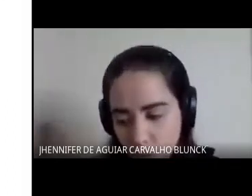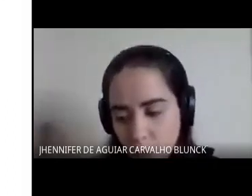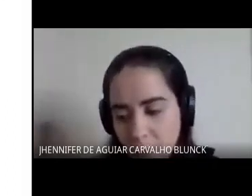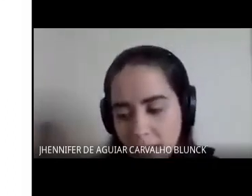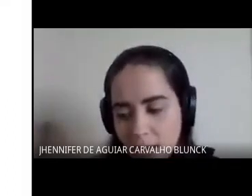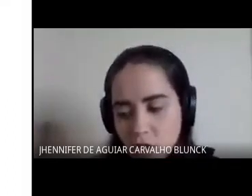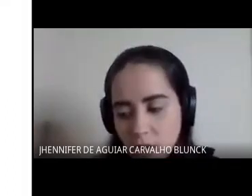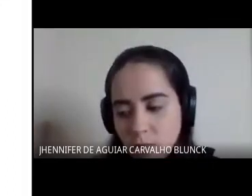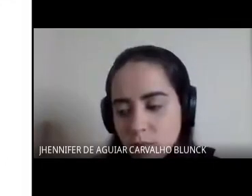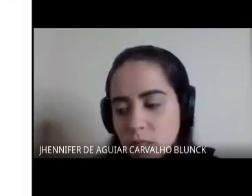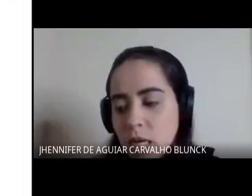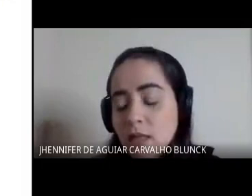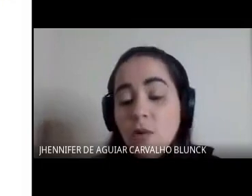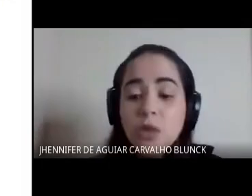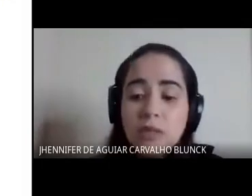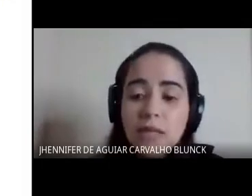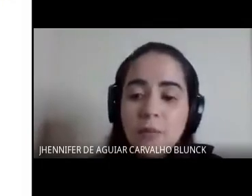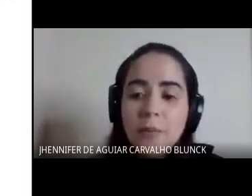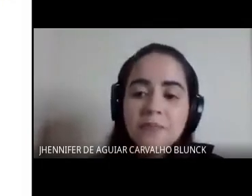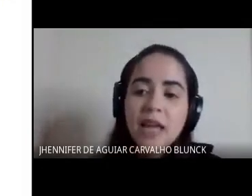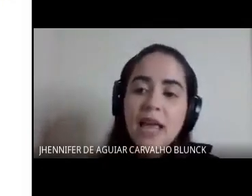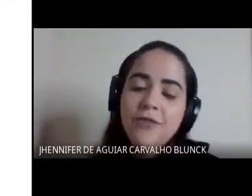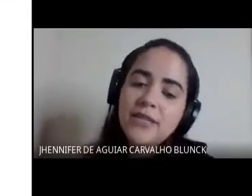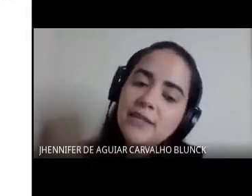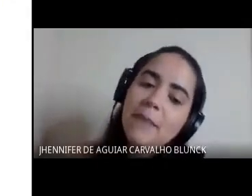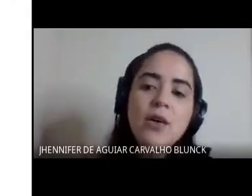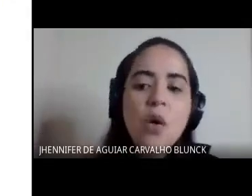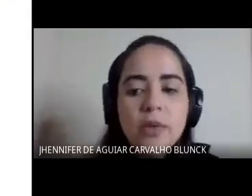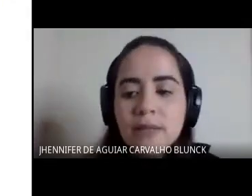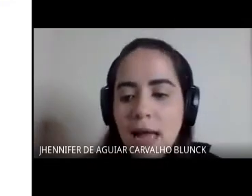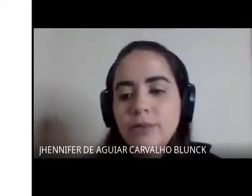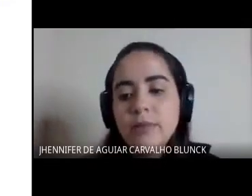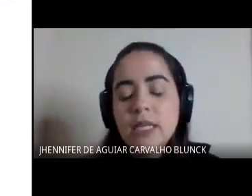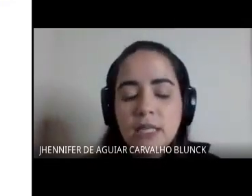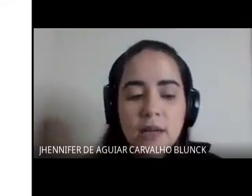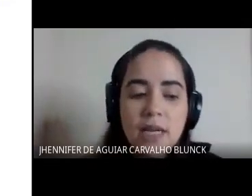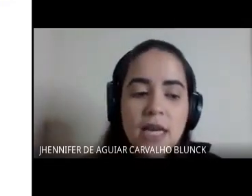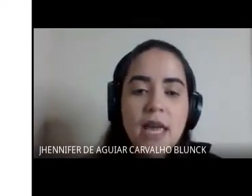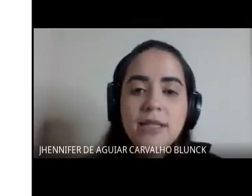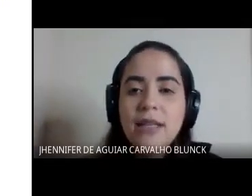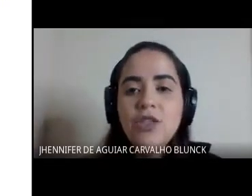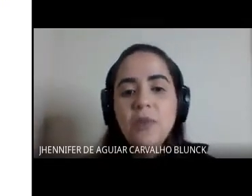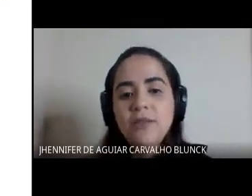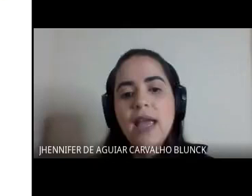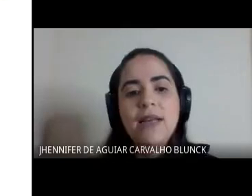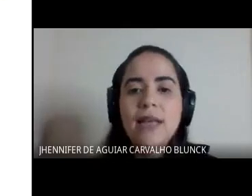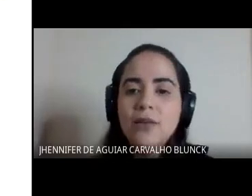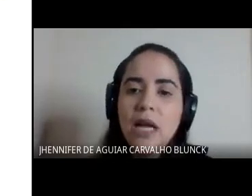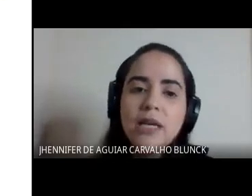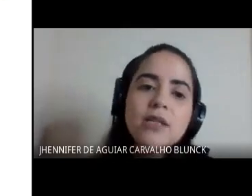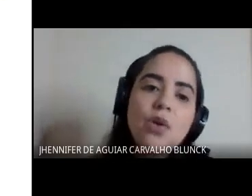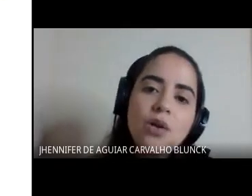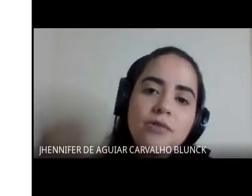devido ao número pequeno de alunos, então o município ele fez essa parceria com o Estado. E aí esse atendimento